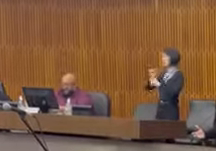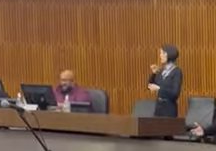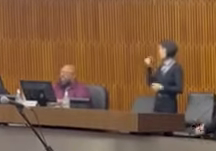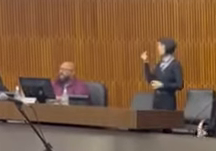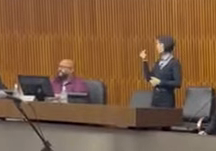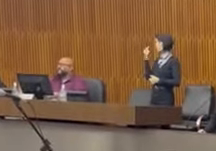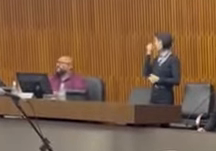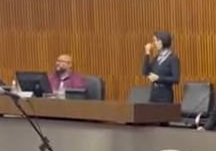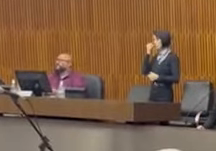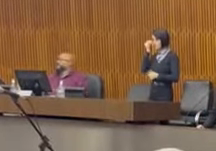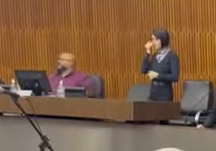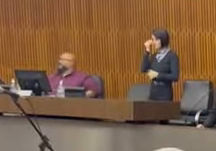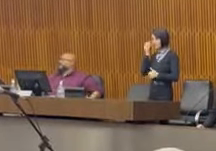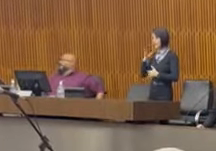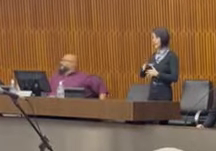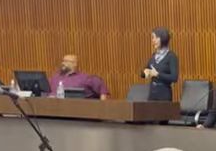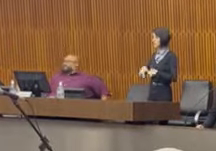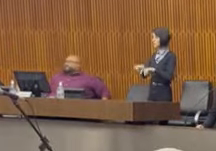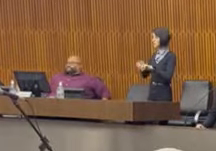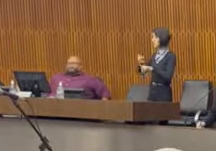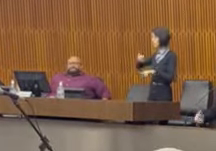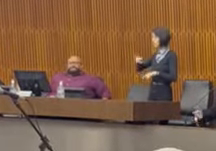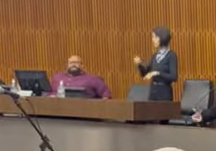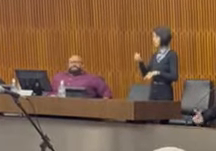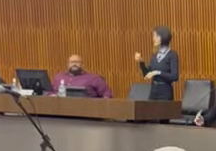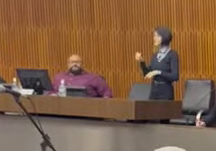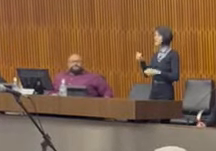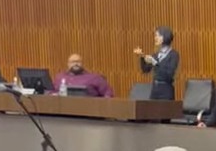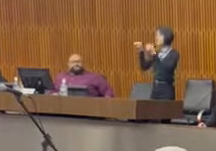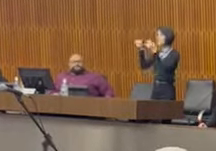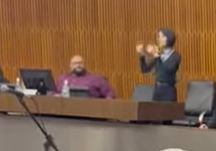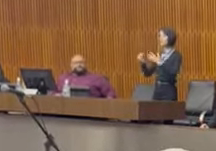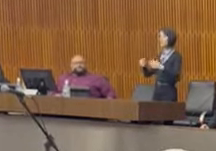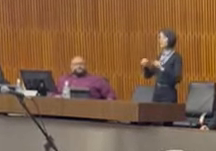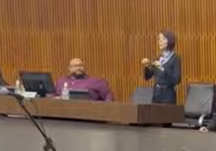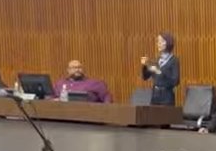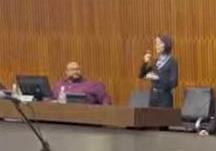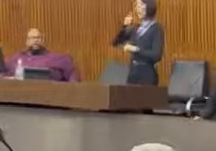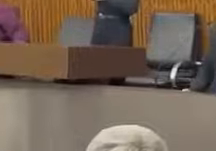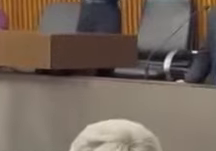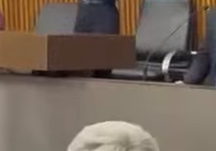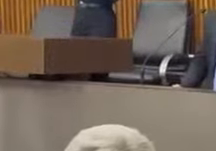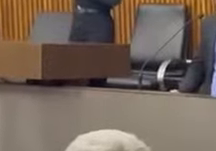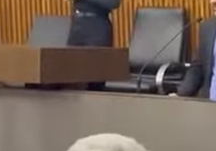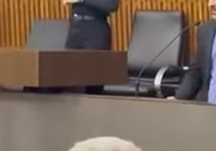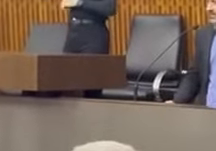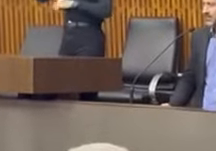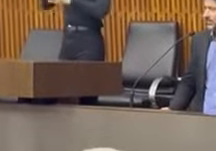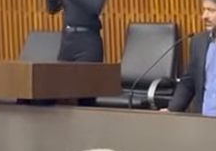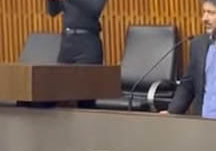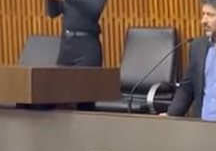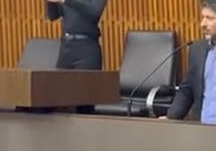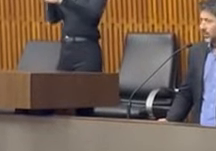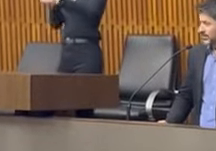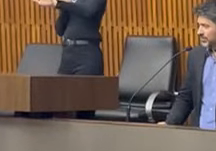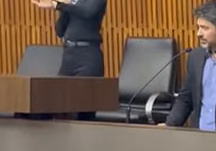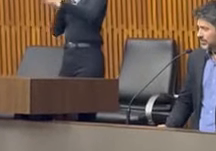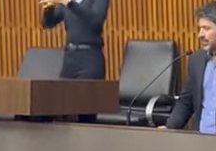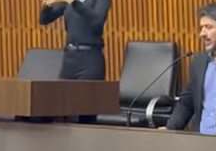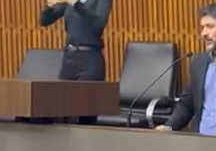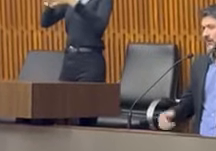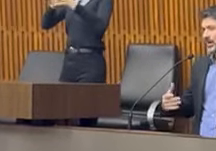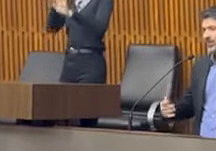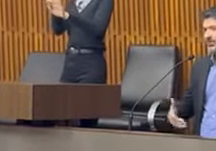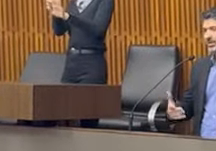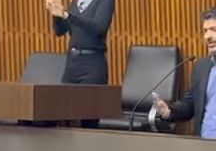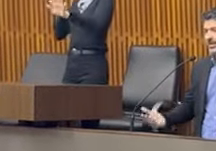Quero aproveitar para dizer que, na data de ontem, eu apresentei o meu pedido de desfiliação do partido,